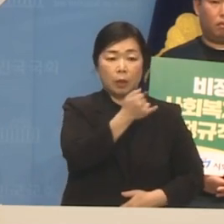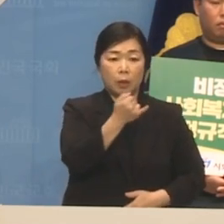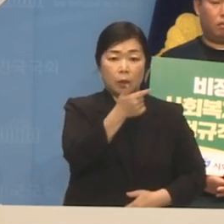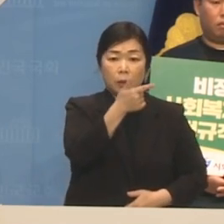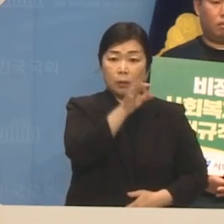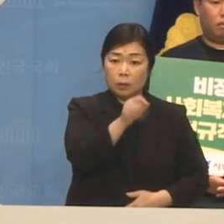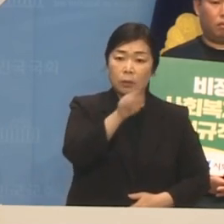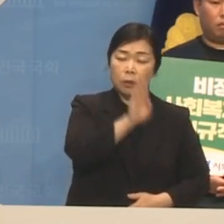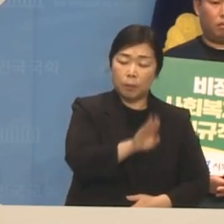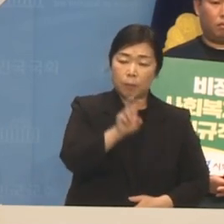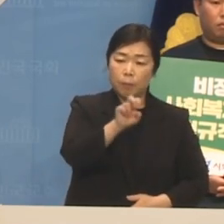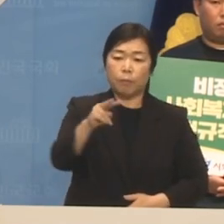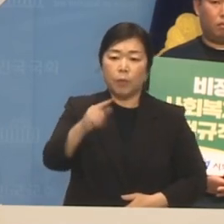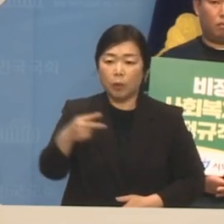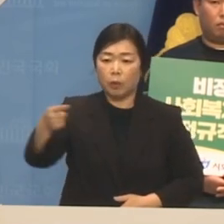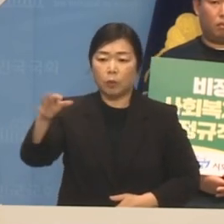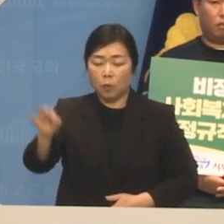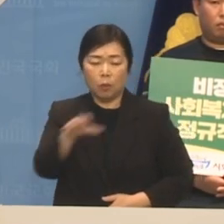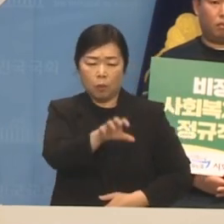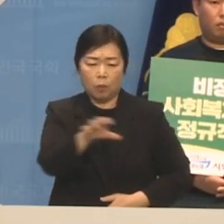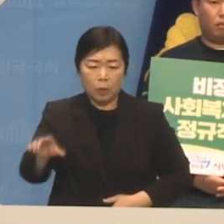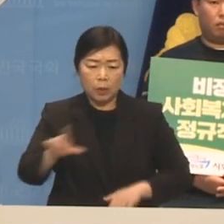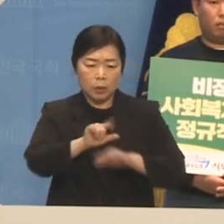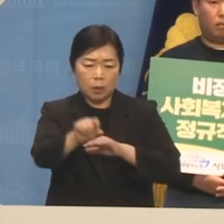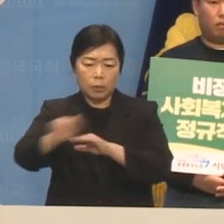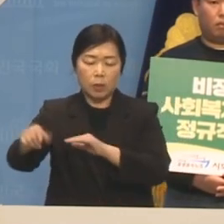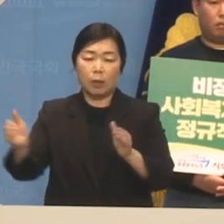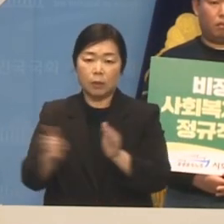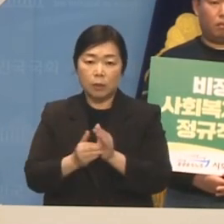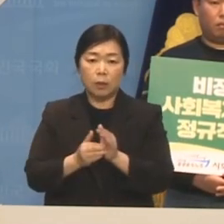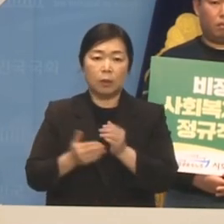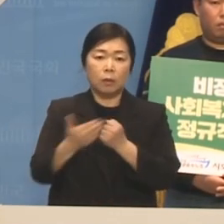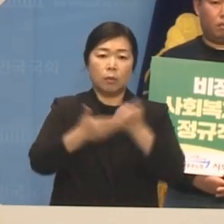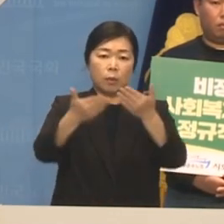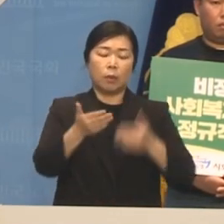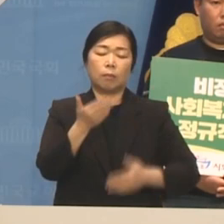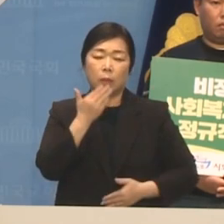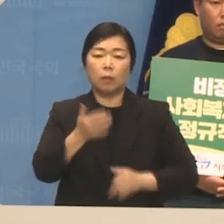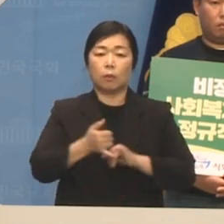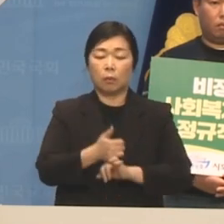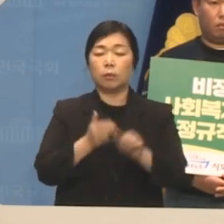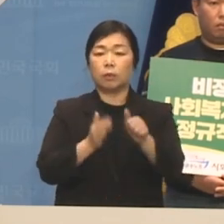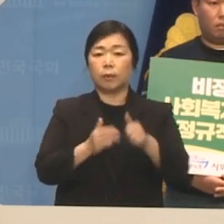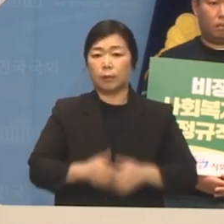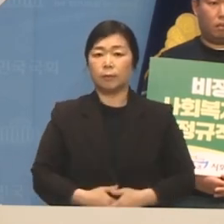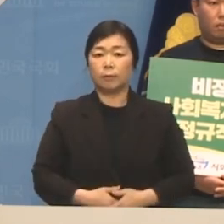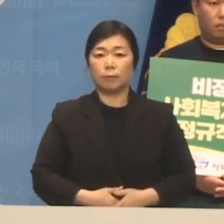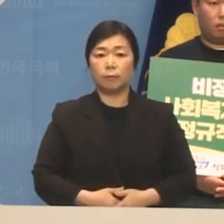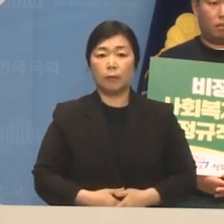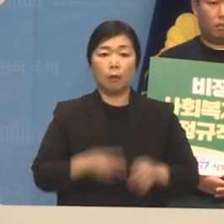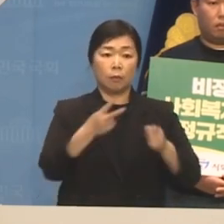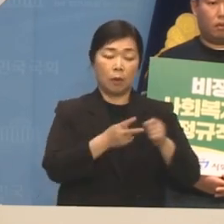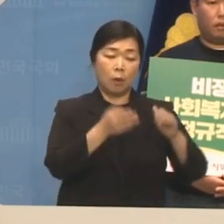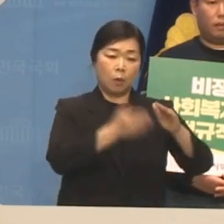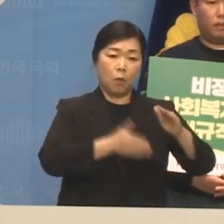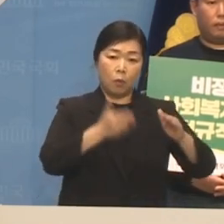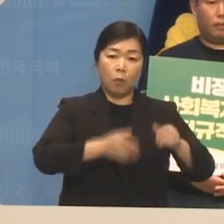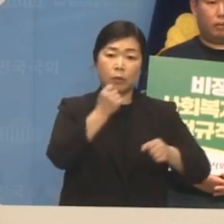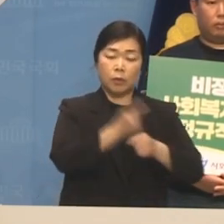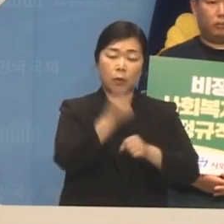체계를 구축하여 사각지대 없는 사회를 구현하기를 바랍니다. 둘째, 공공성에 기반한 돌봄사회를